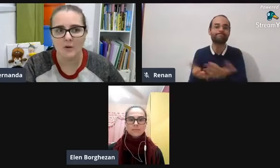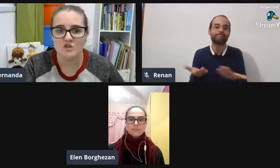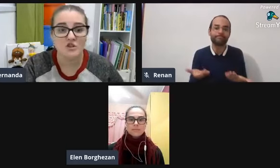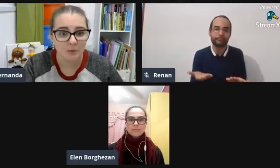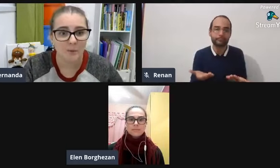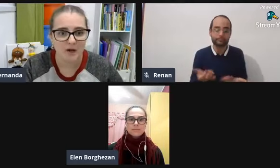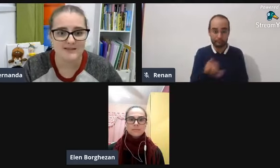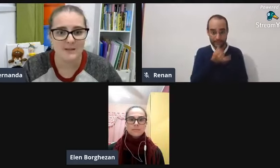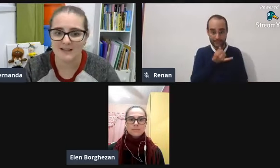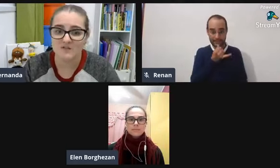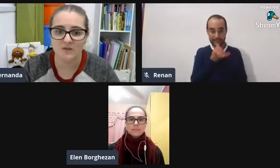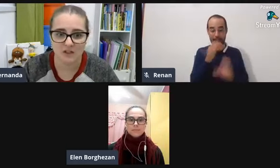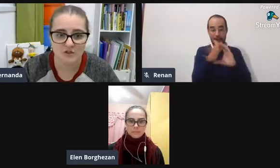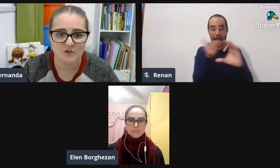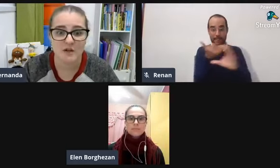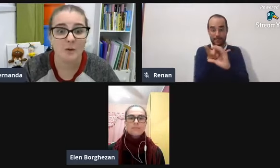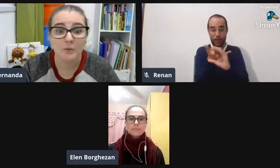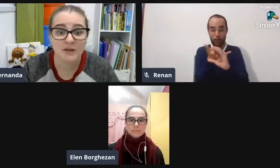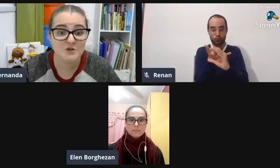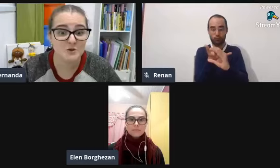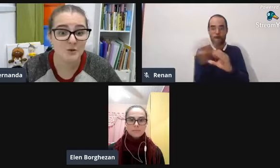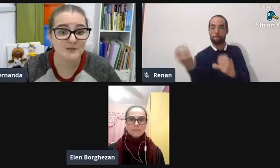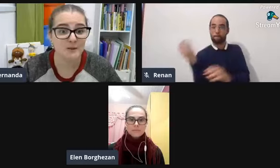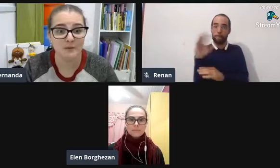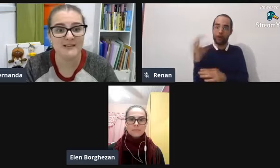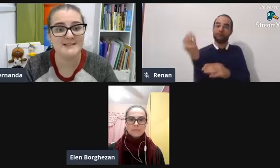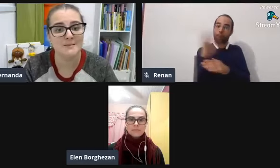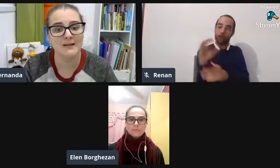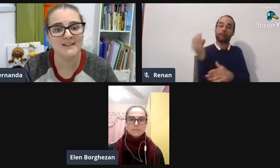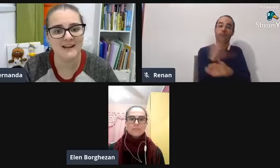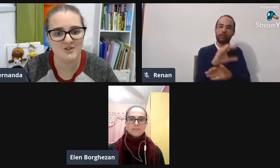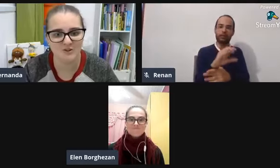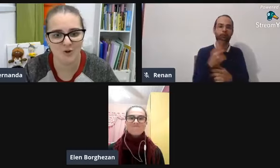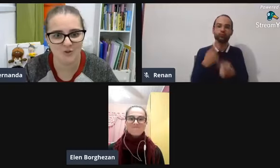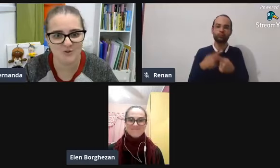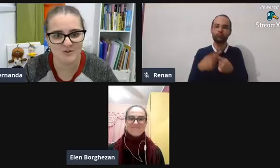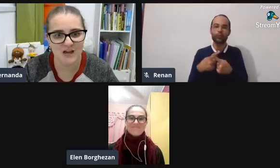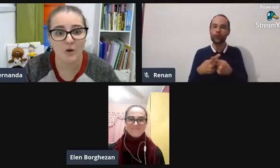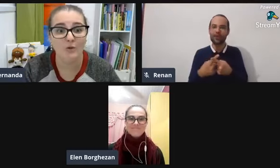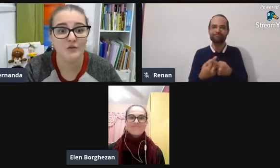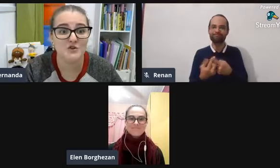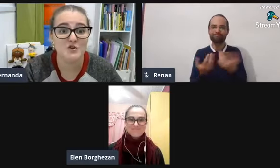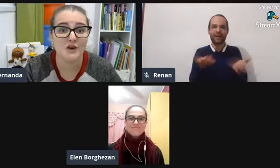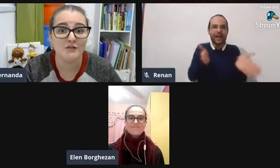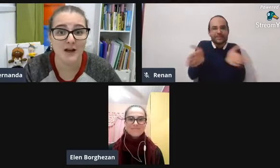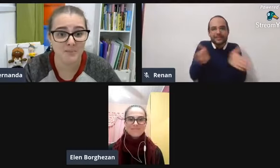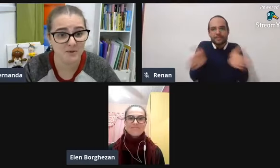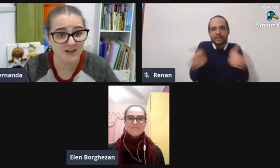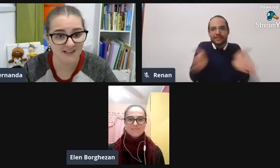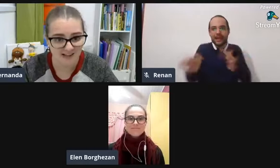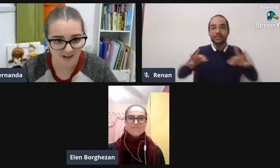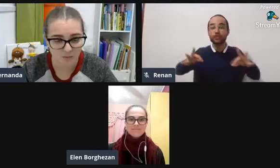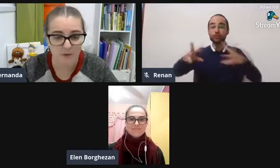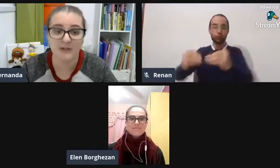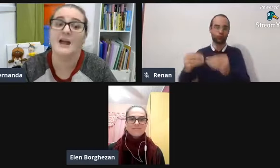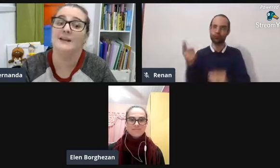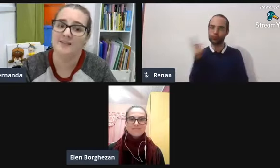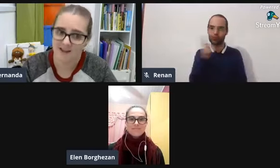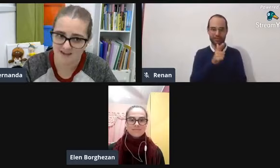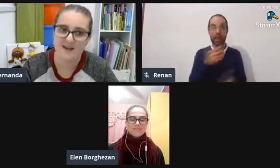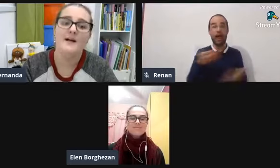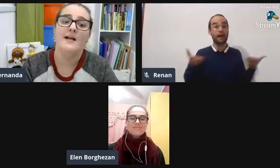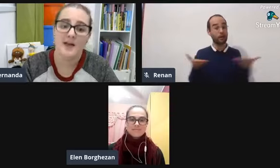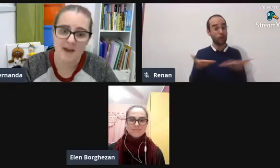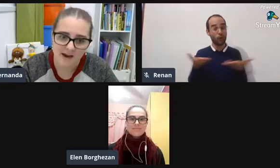o canal, a gente não posta mais vídeos porque a gente não conseguiu botar acessibilidade em todos. O vídeo só vai para o canal, porque